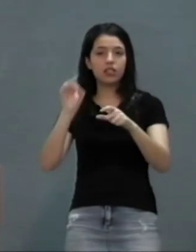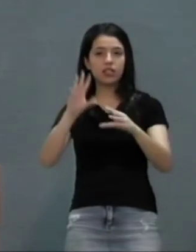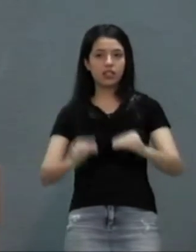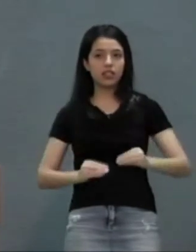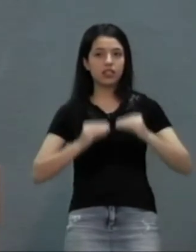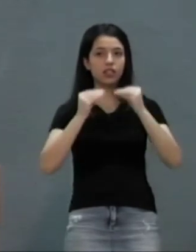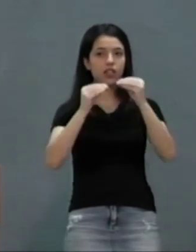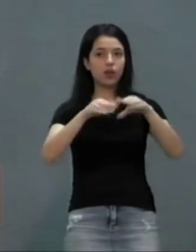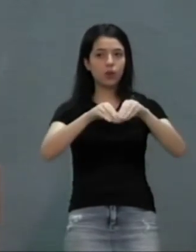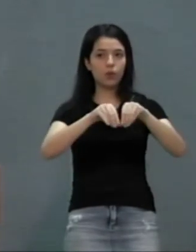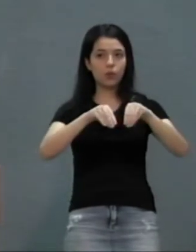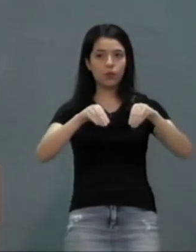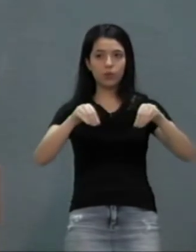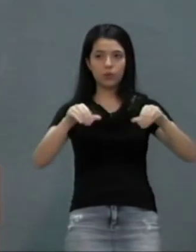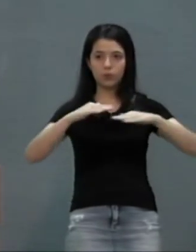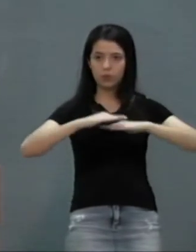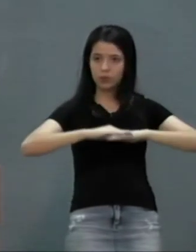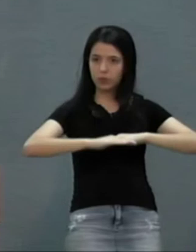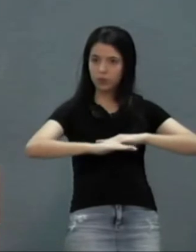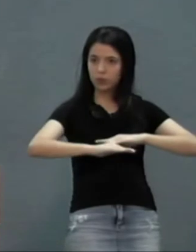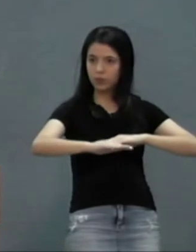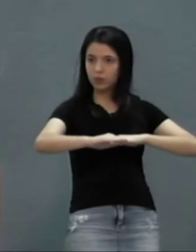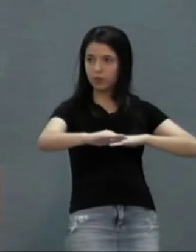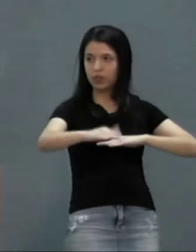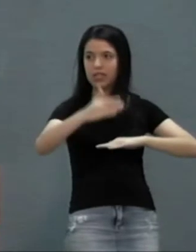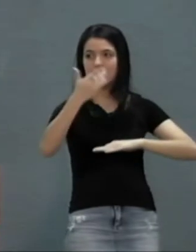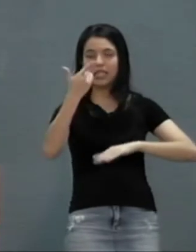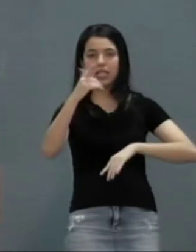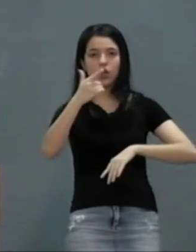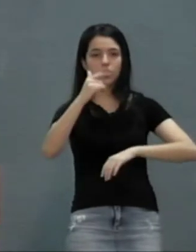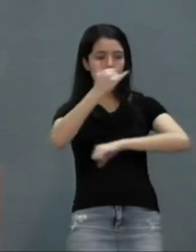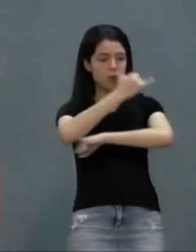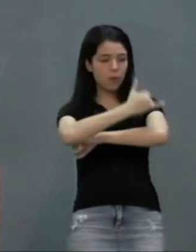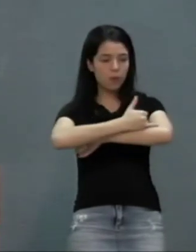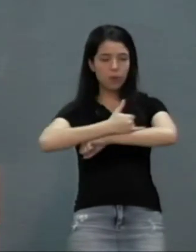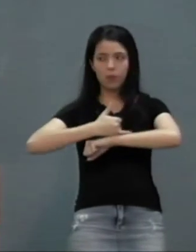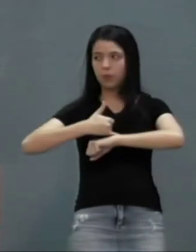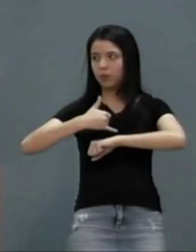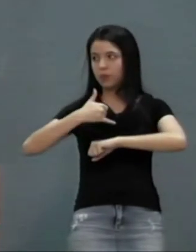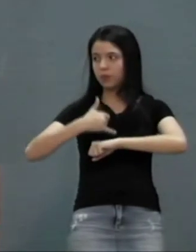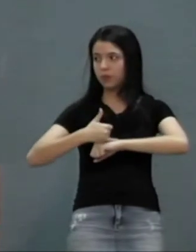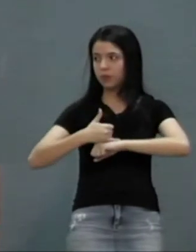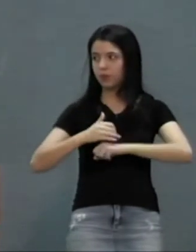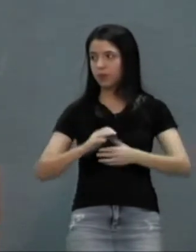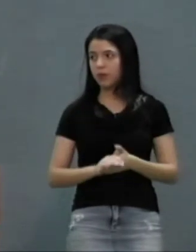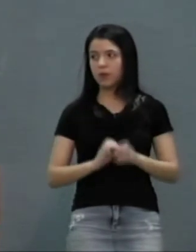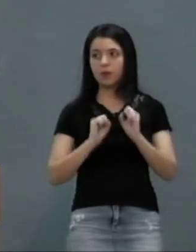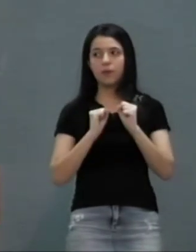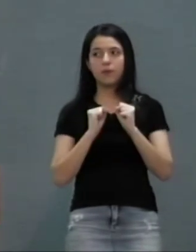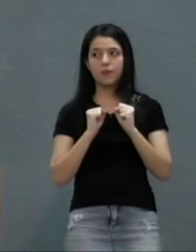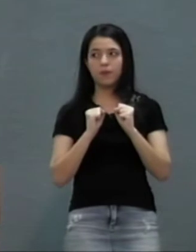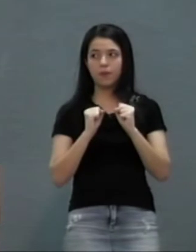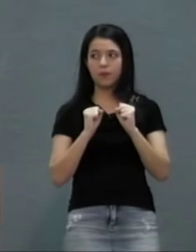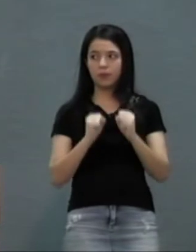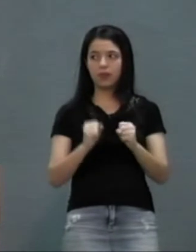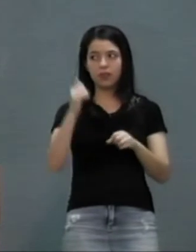Um dos colaboradores afirmando que não tinha mais insumo, né? Que no momento iriam trabalhar daquela maneira para que pudesse evitar algum tipo de